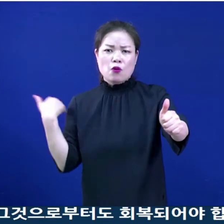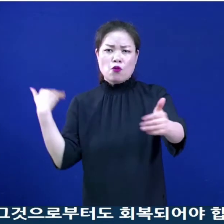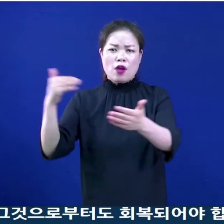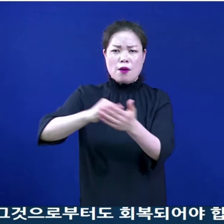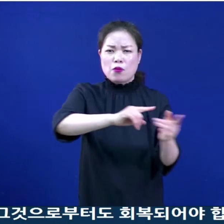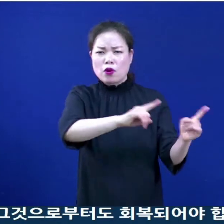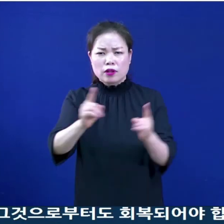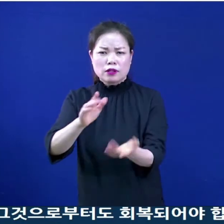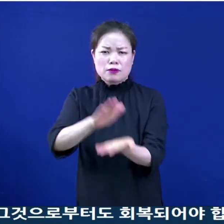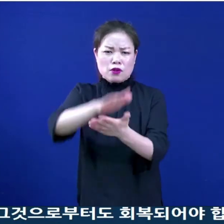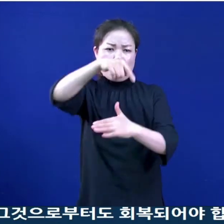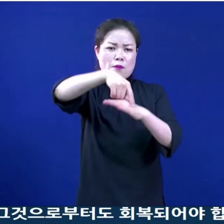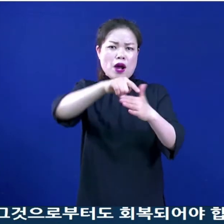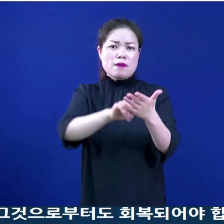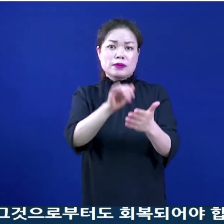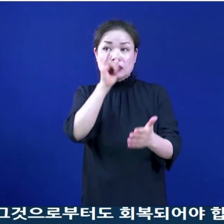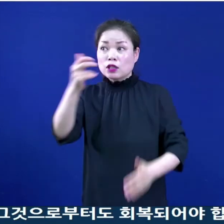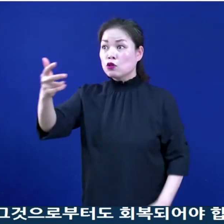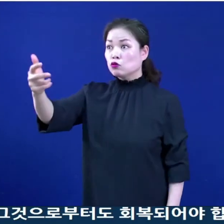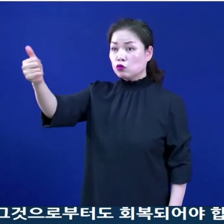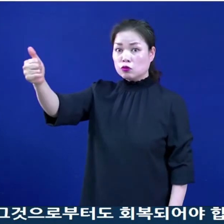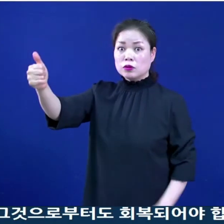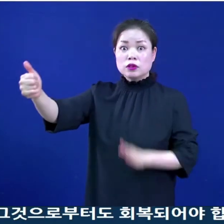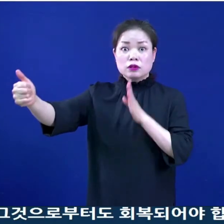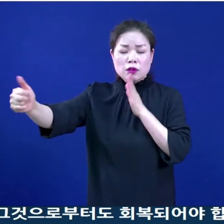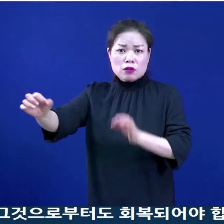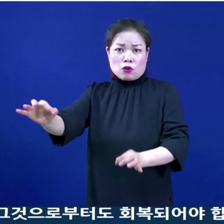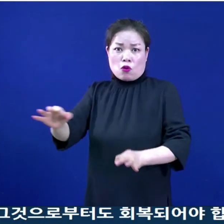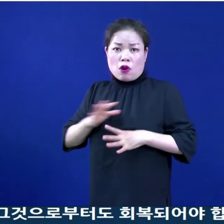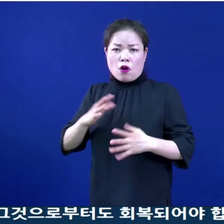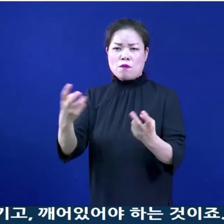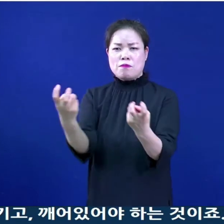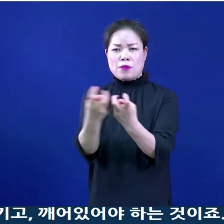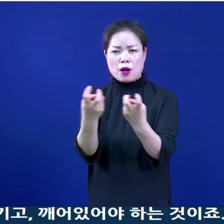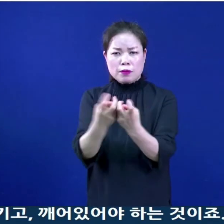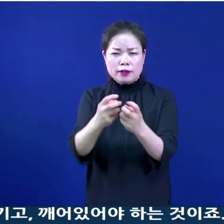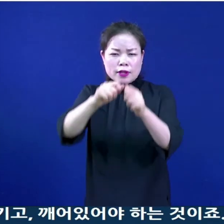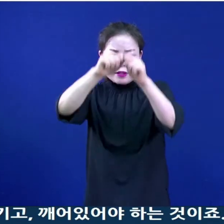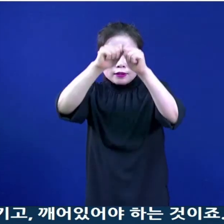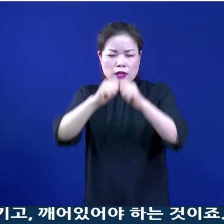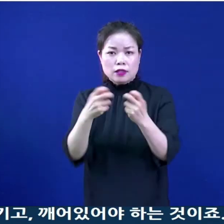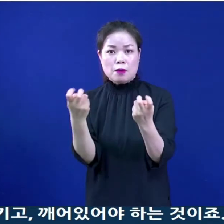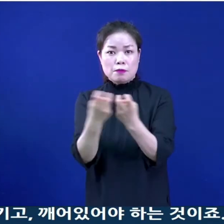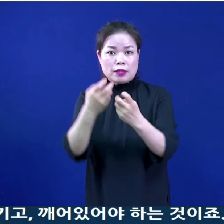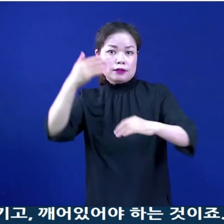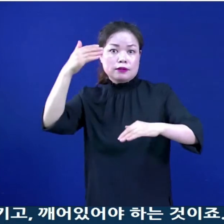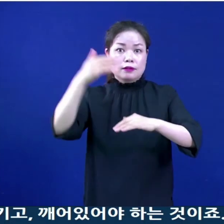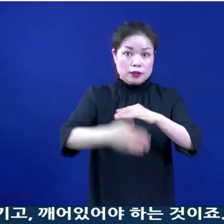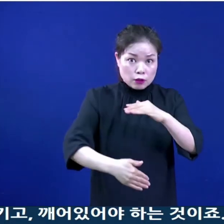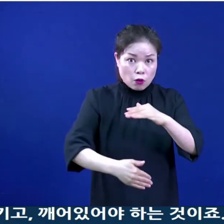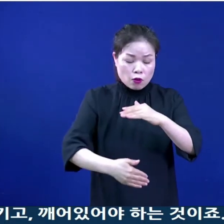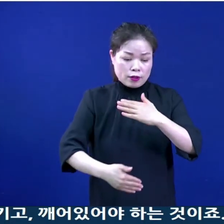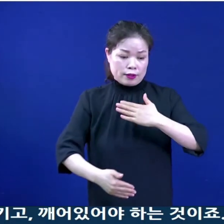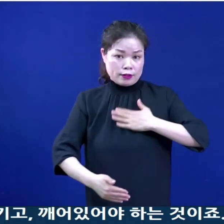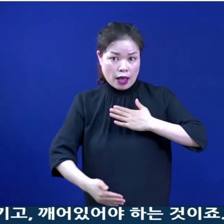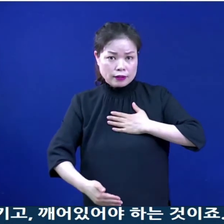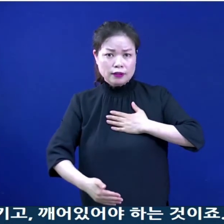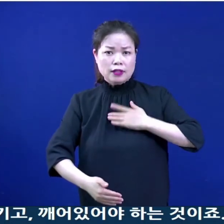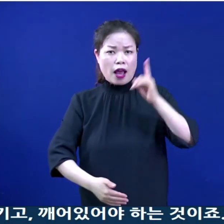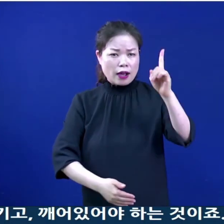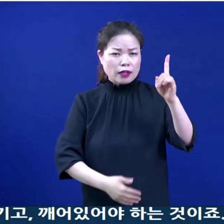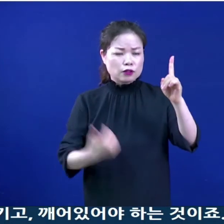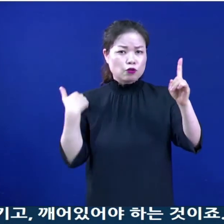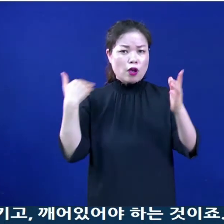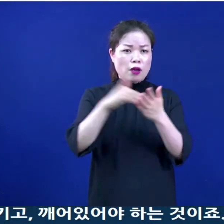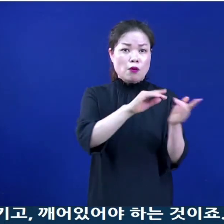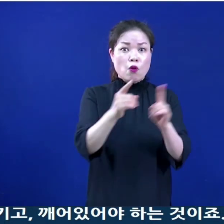대한 열망이 있을 때 우리 주님은 정말 놀라운 방법으로, 세심한 방법으로, 나는 한 가지